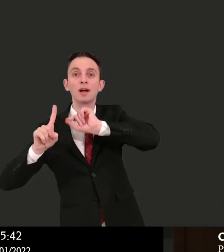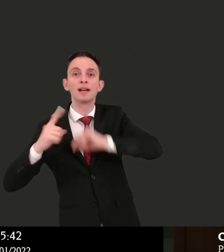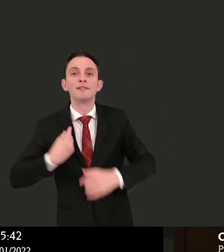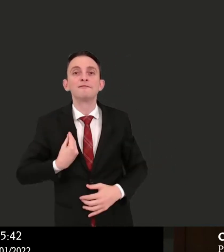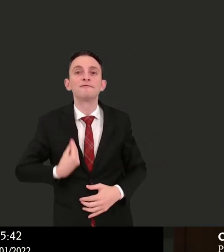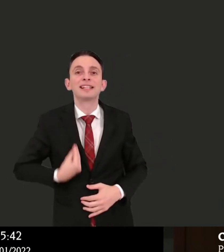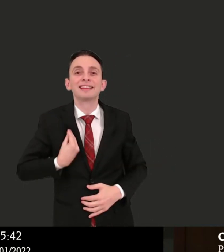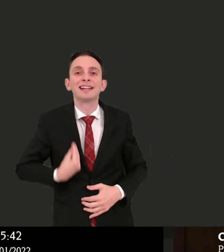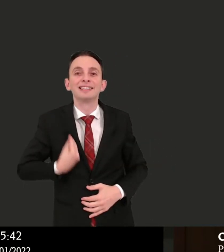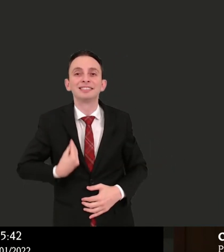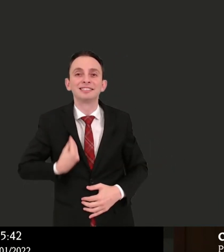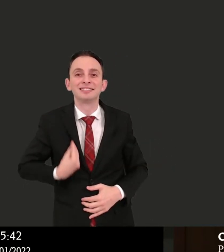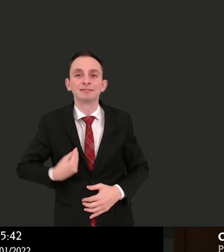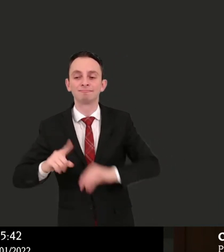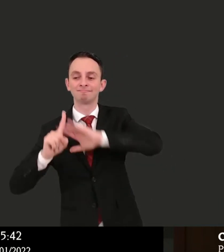olha o que ele disse: